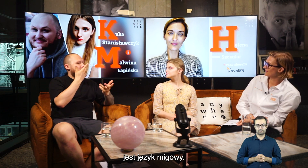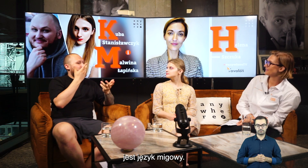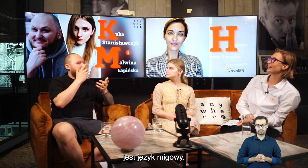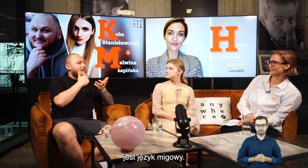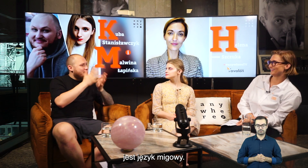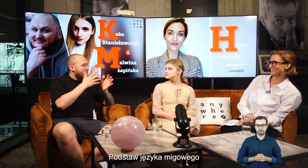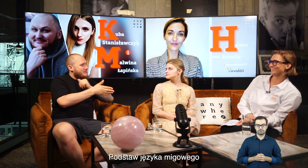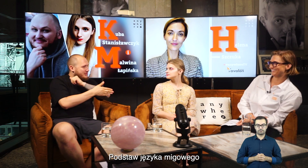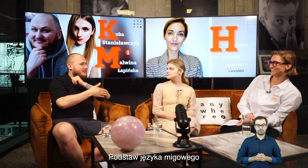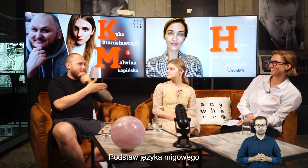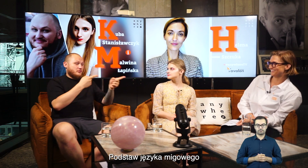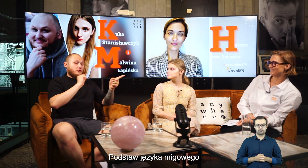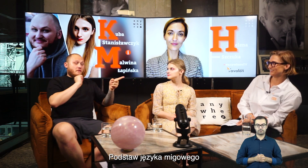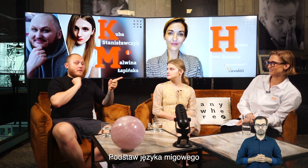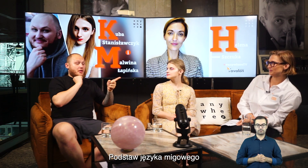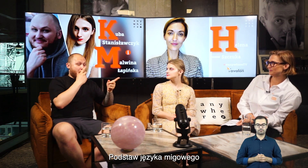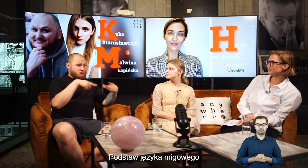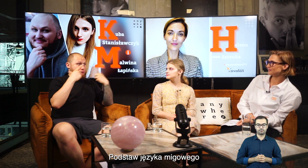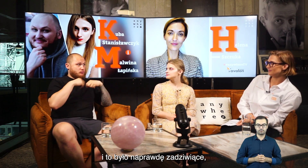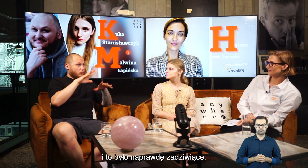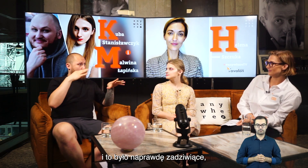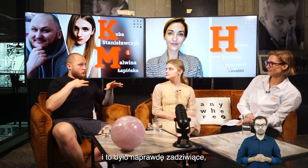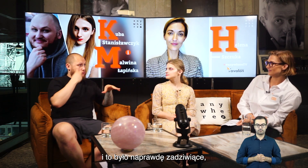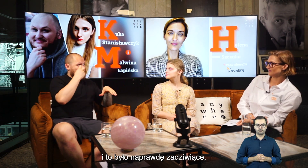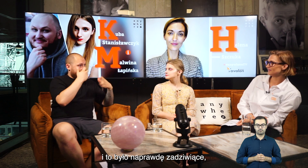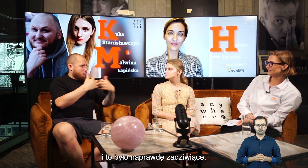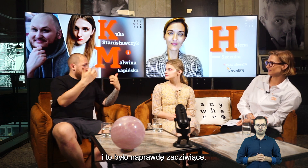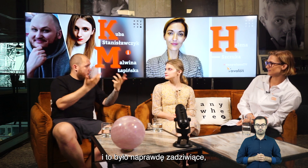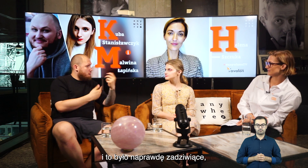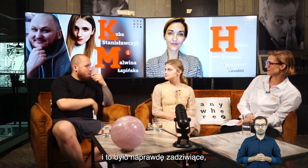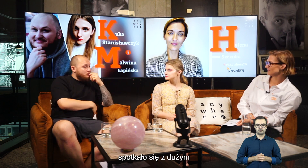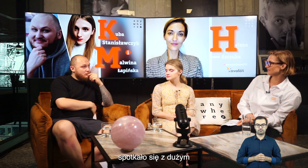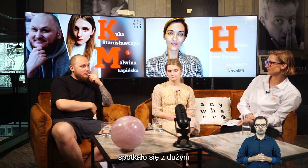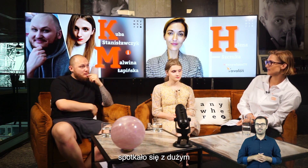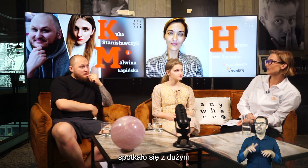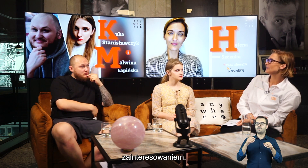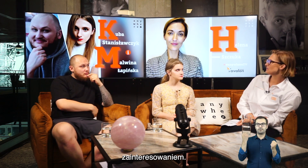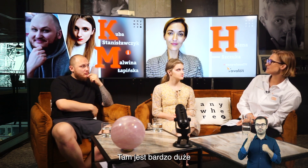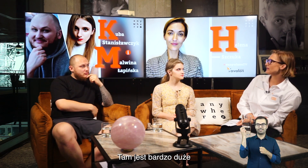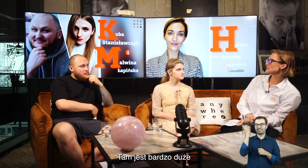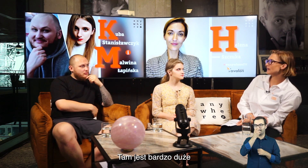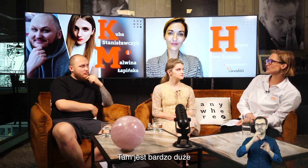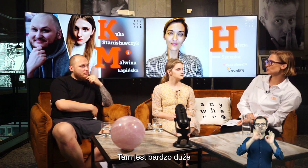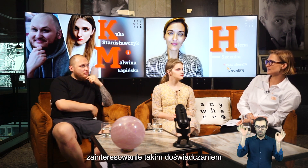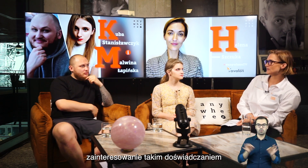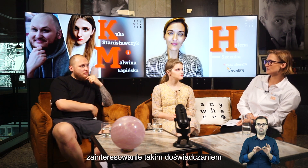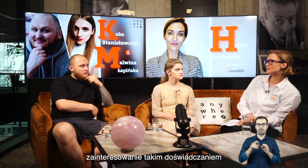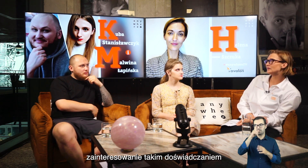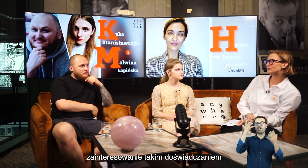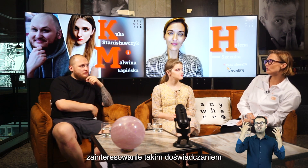język migowy, tak. Jakieś podstawy języka migowego i to było naprawdę zadziwiająco, czy spotkało się z dużym zainteresowaniem? Bardzo, bardzo